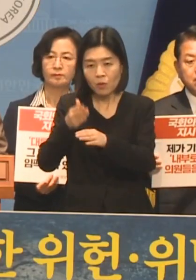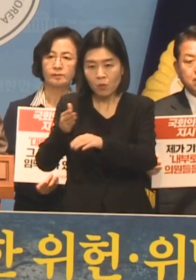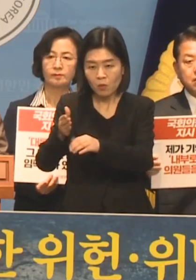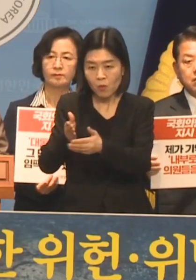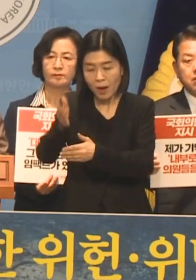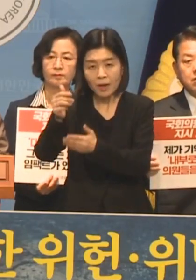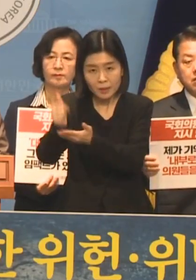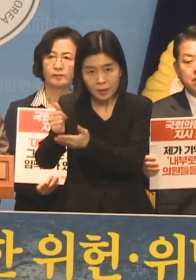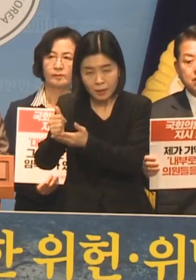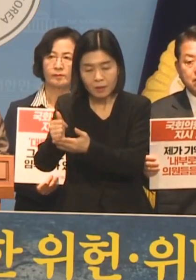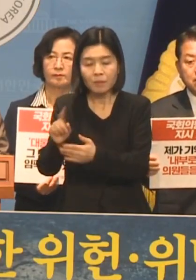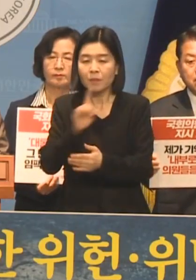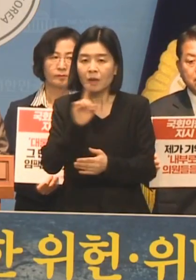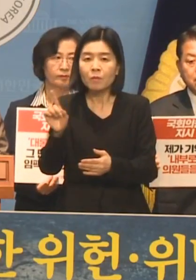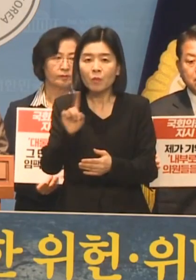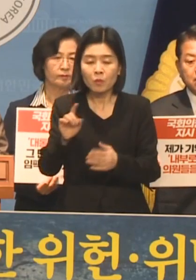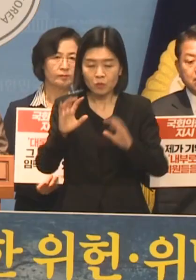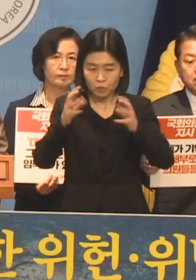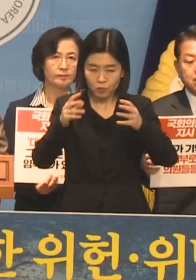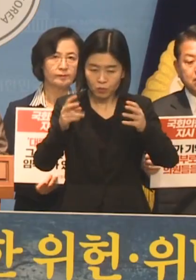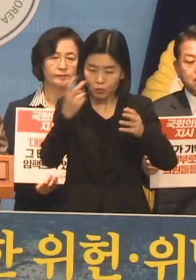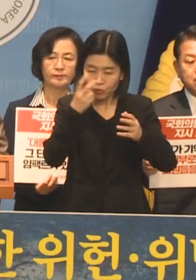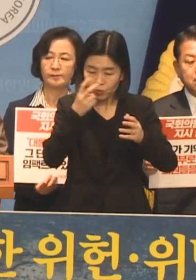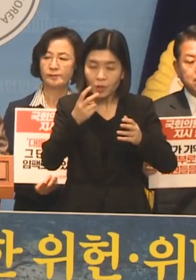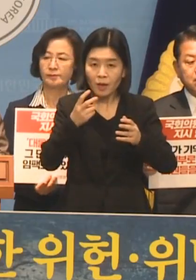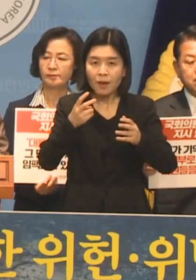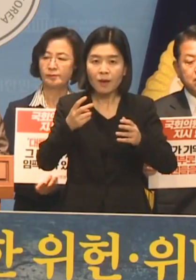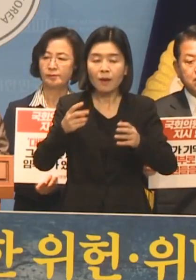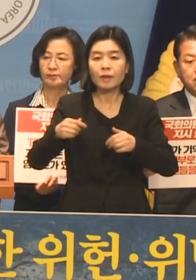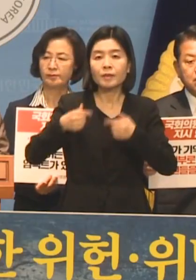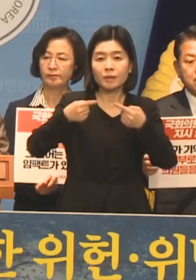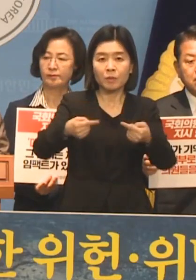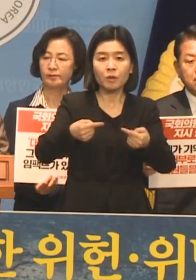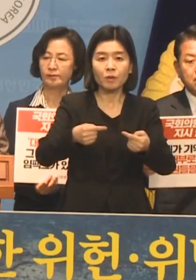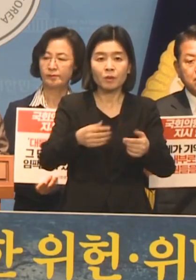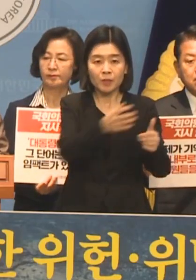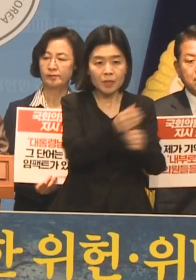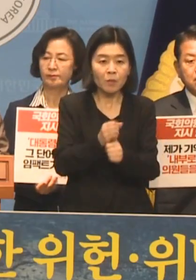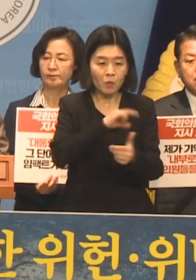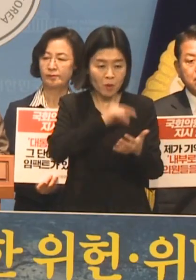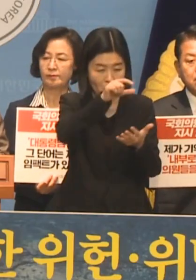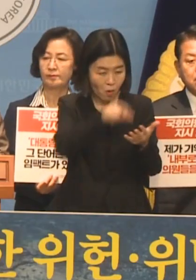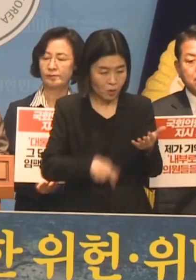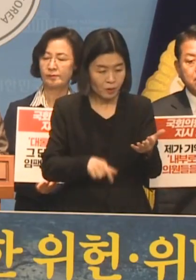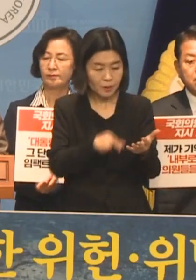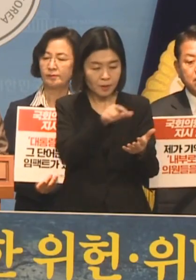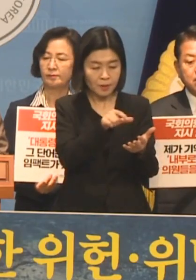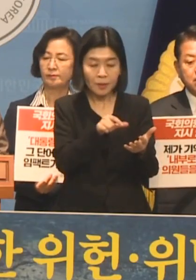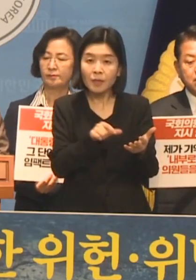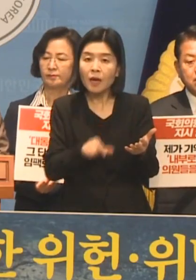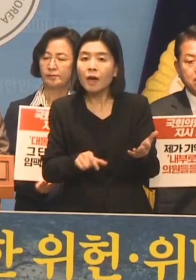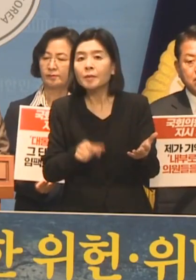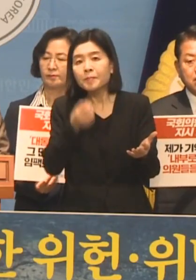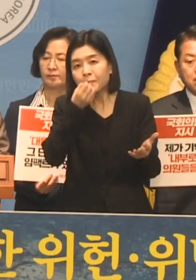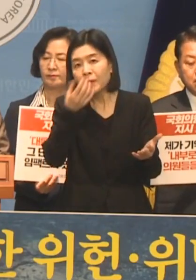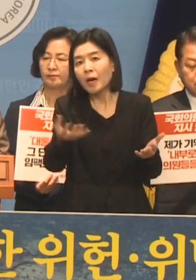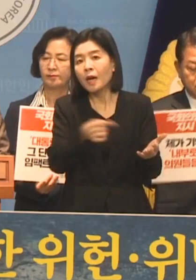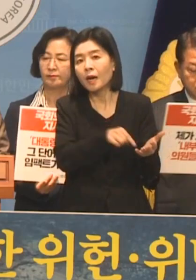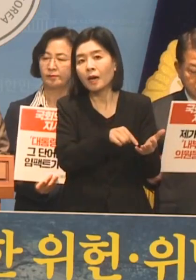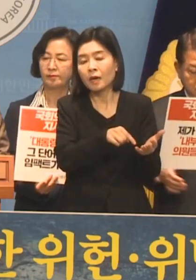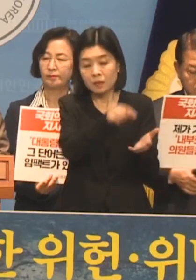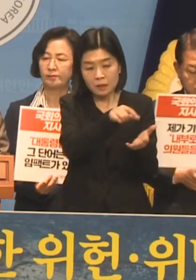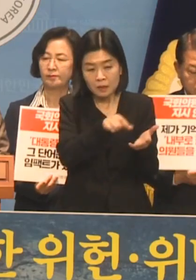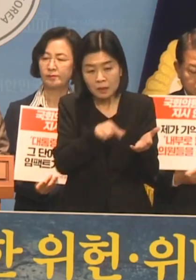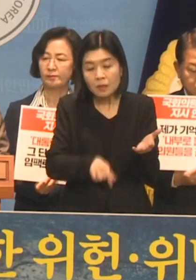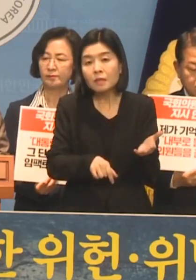증인들은 국정조사에 출석해 체포명단의 실체를 소상하게 진술했습니다. 이들이 일관되게